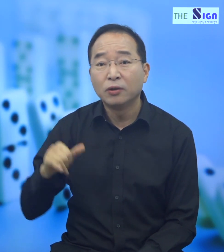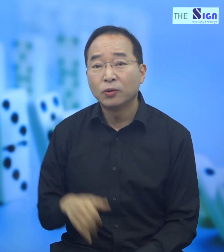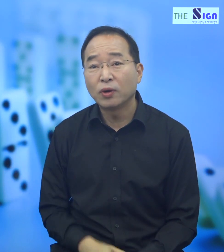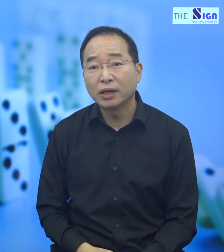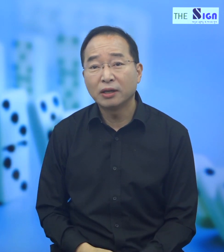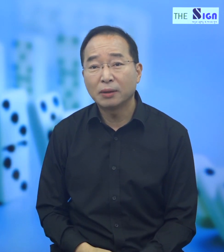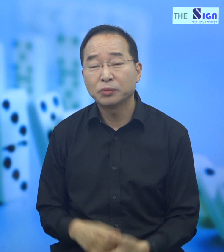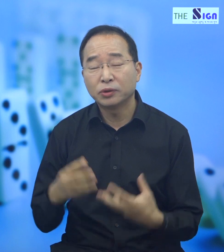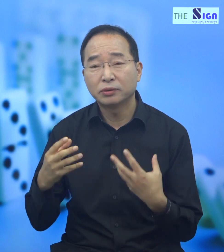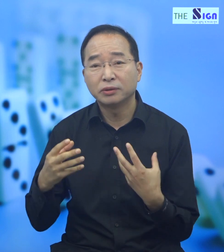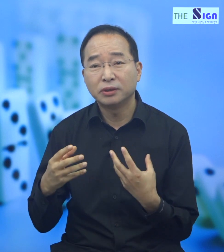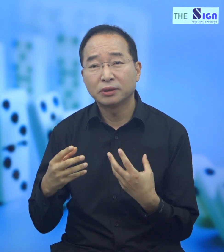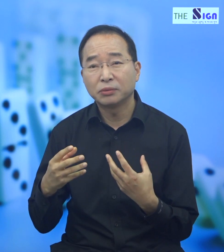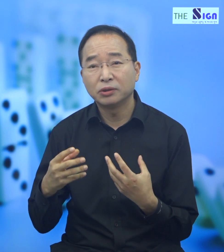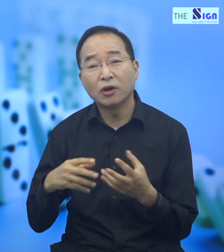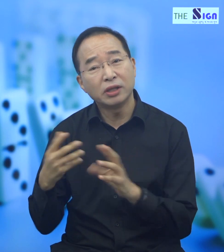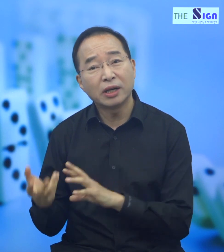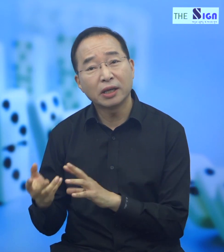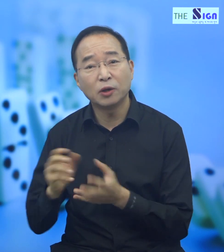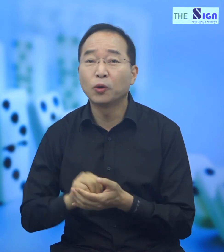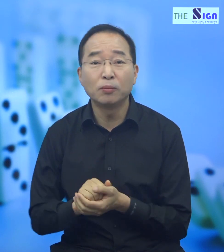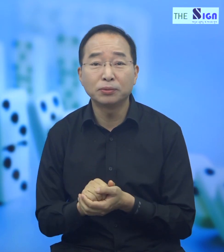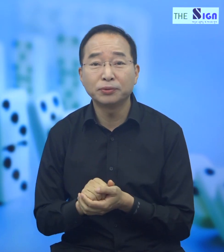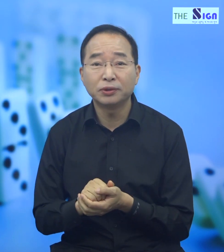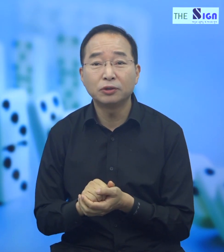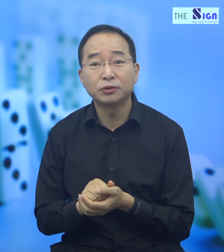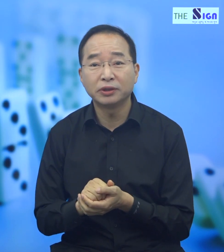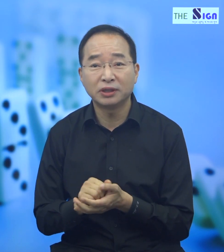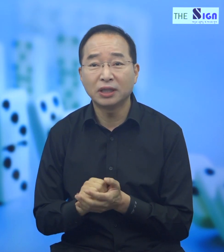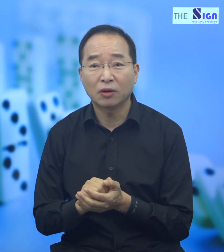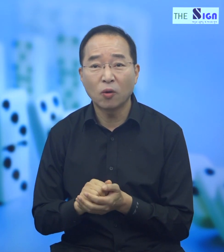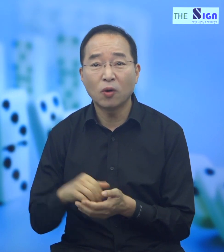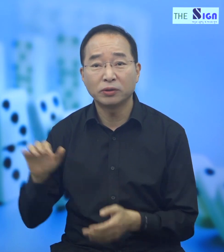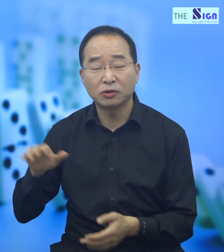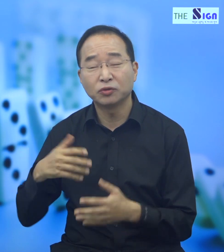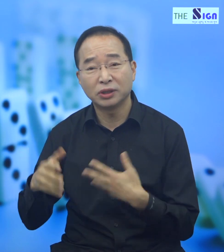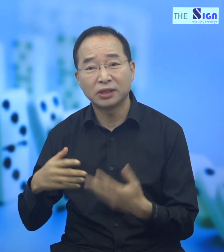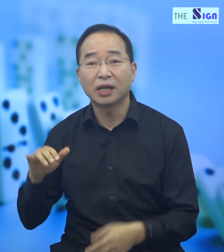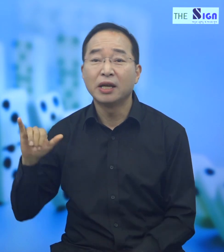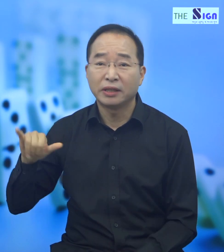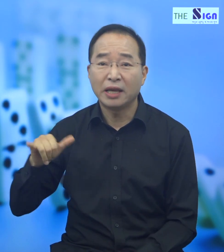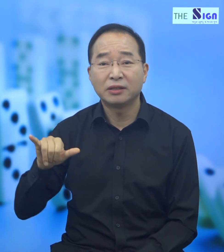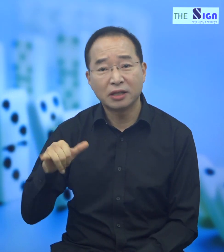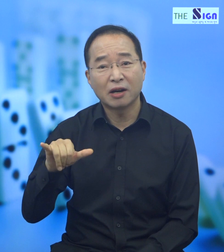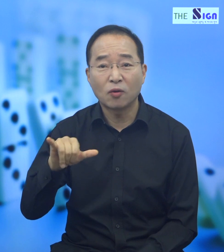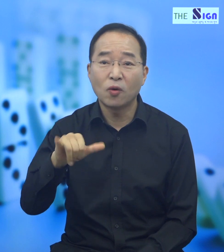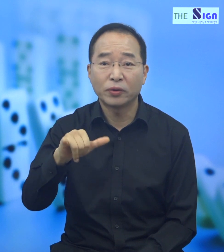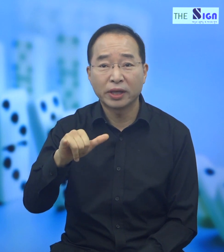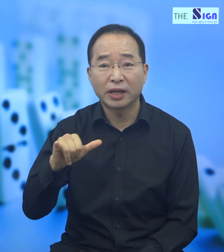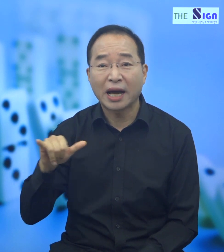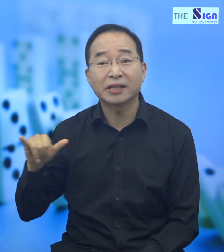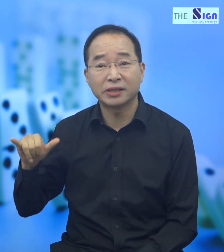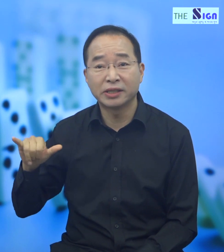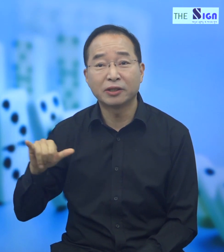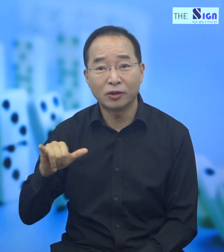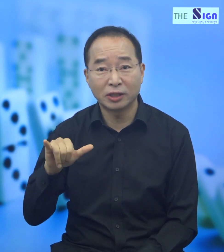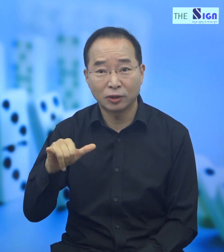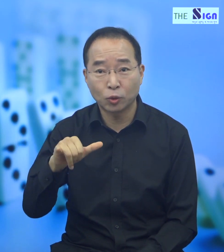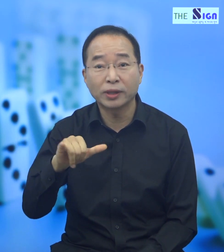요 관계는 이제 연인 관계는 이런 부분으로 쓰지는 않고, 이제 둘이 이제 데이트하고, 이렇게 같이 길거리